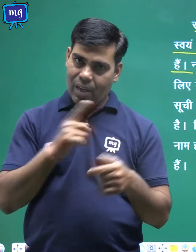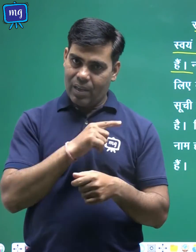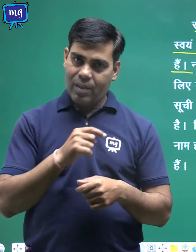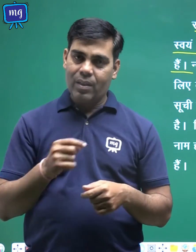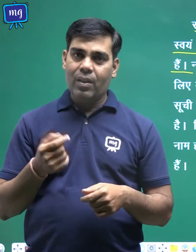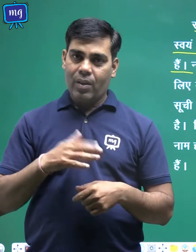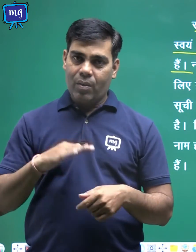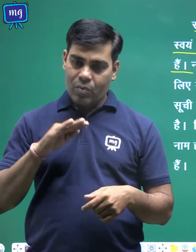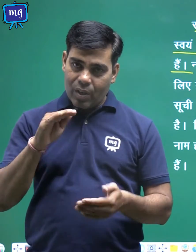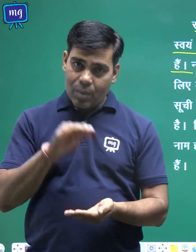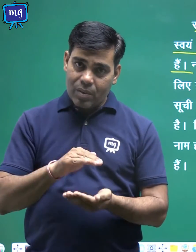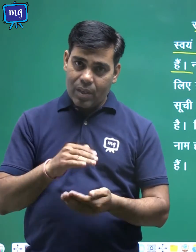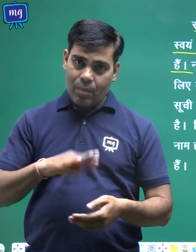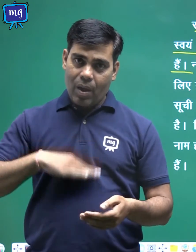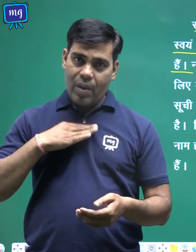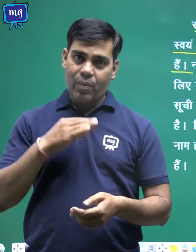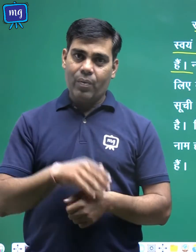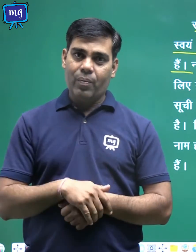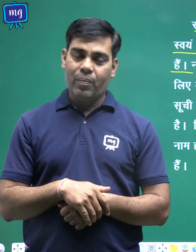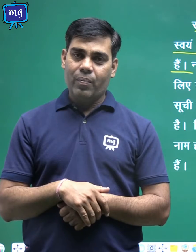न्यूनतम आयु